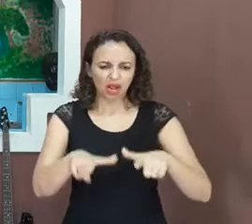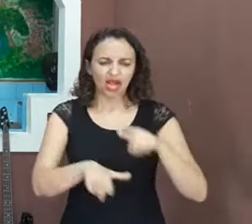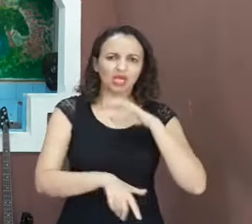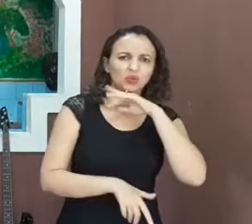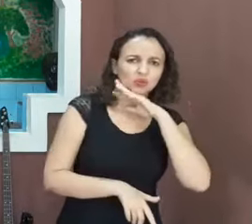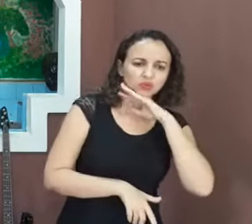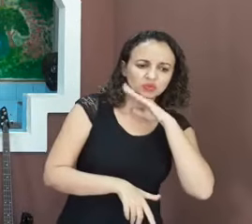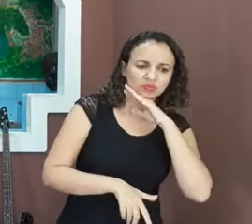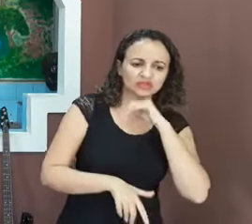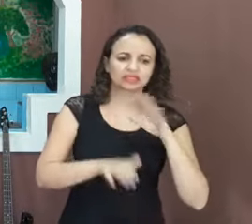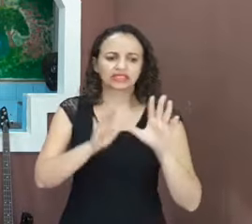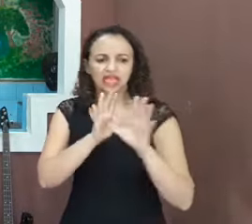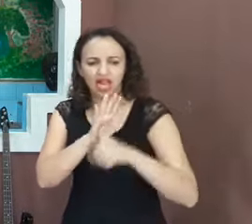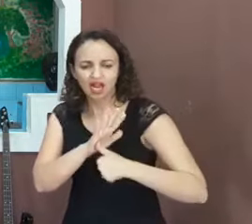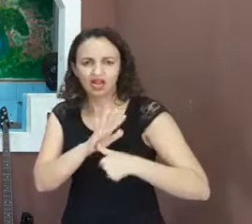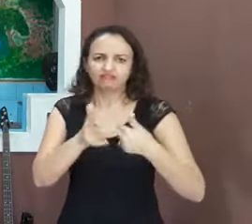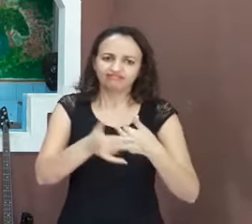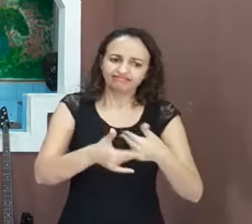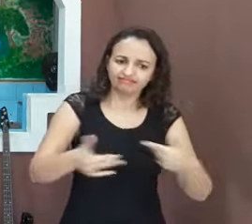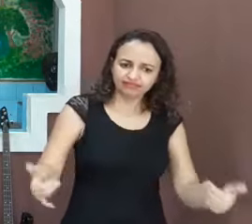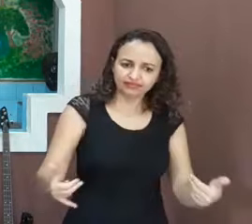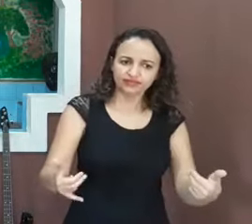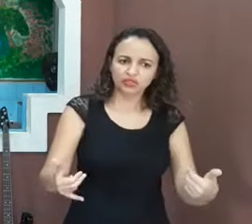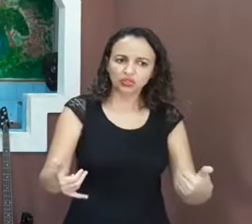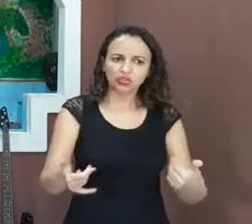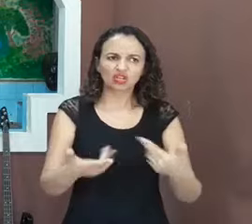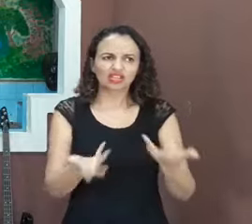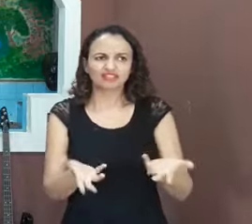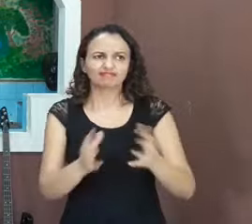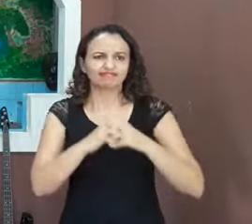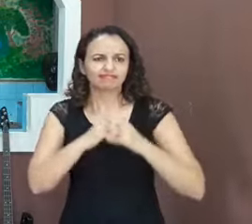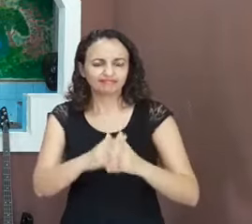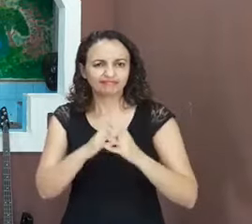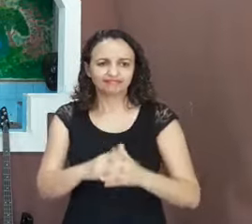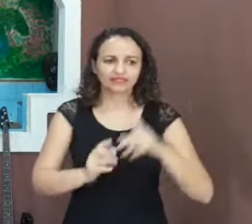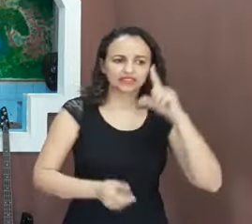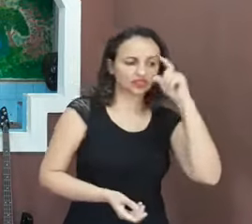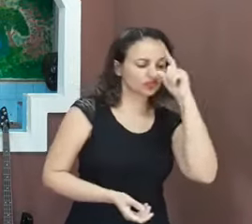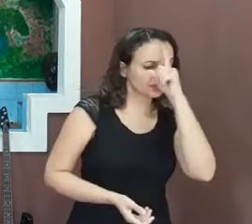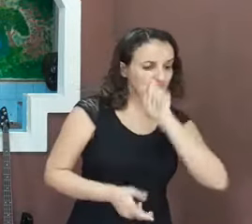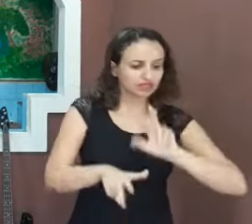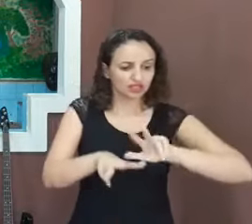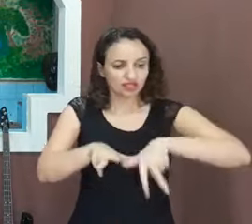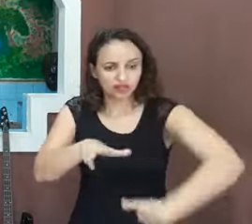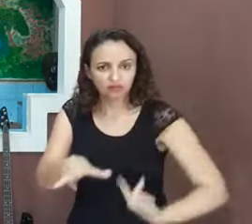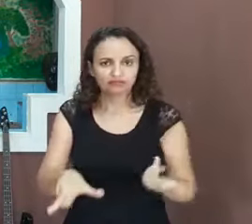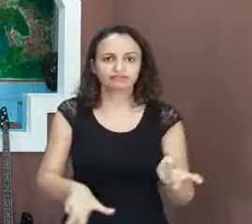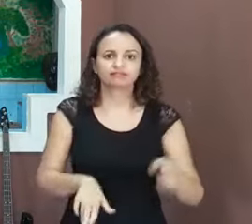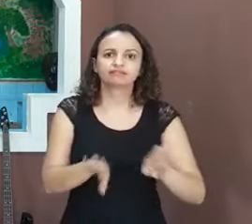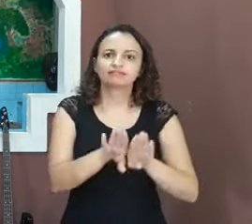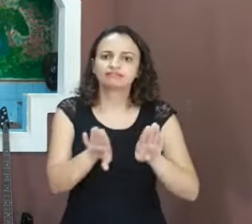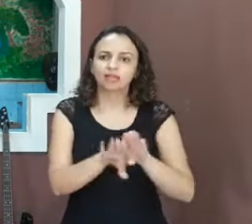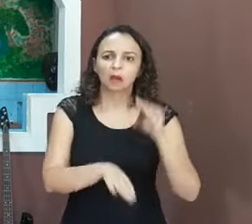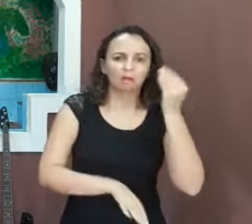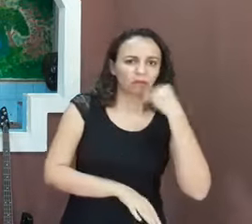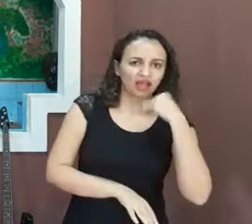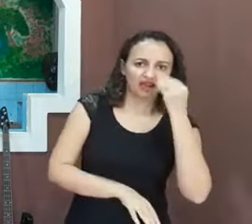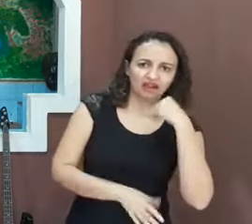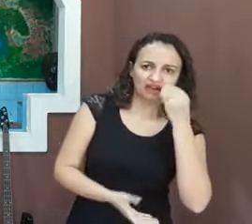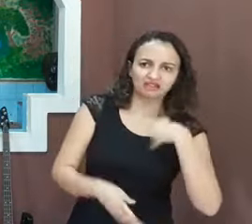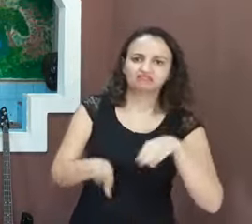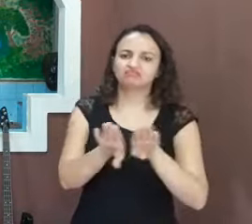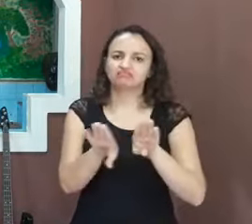vezes não muito decente, onde a maracutaia, onde a corrupção, onde a preguiça e